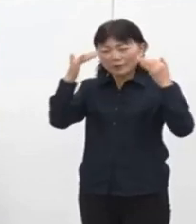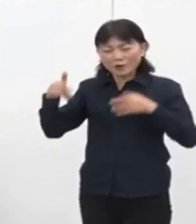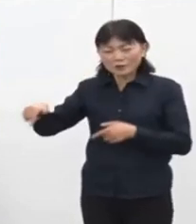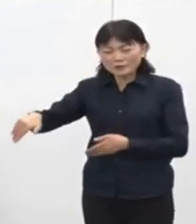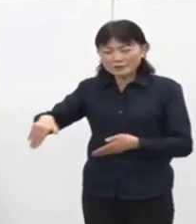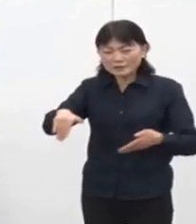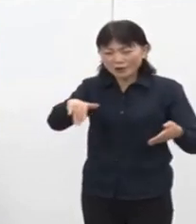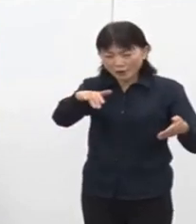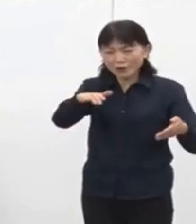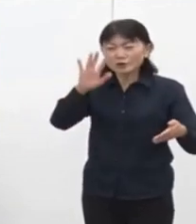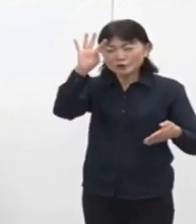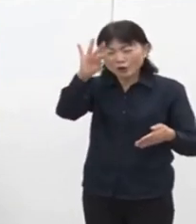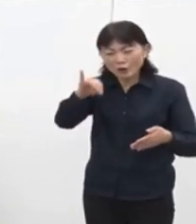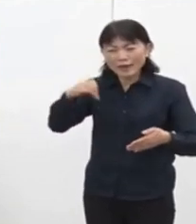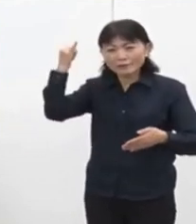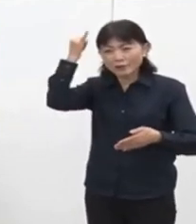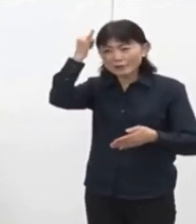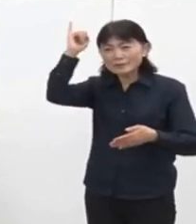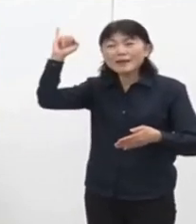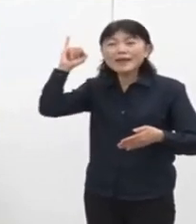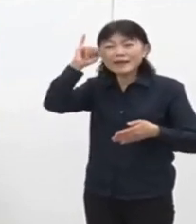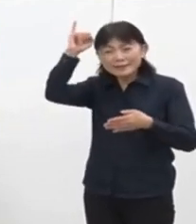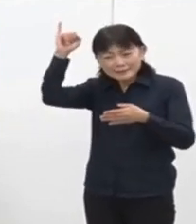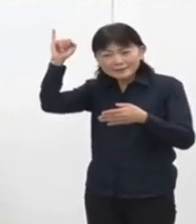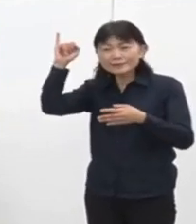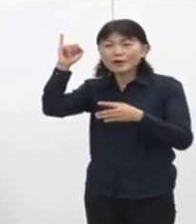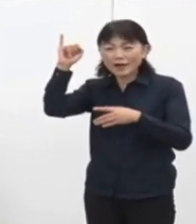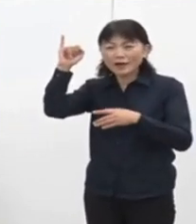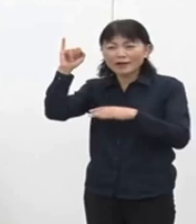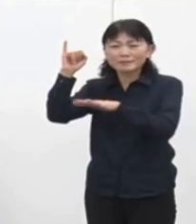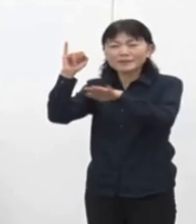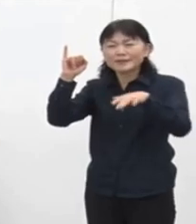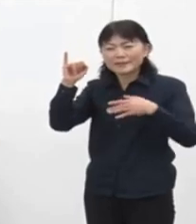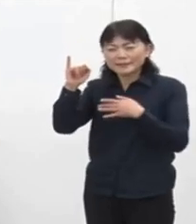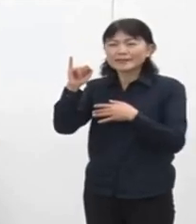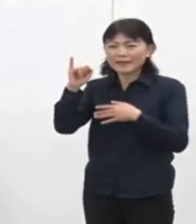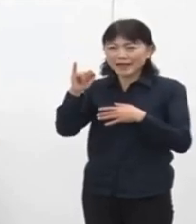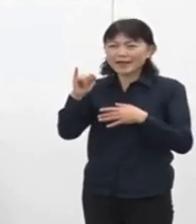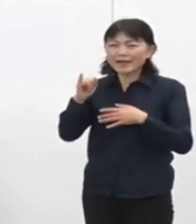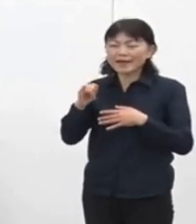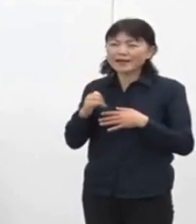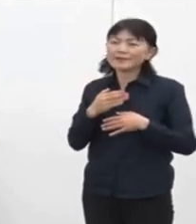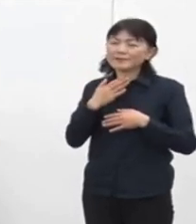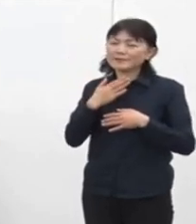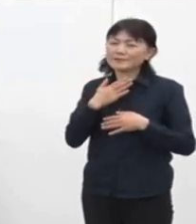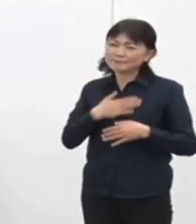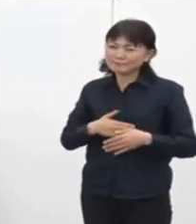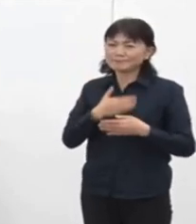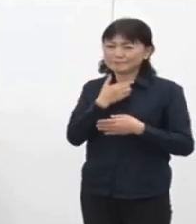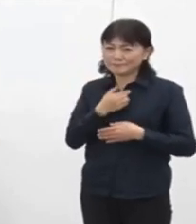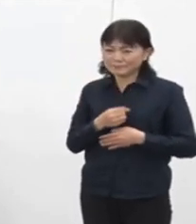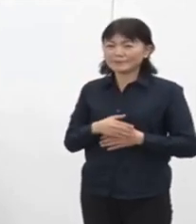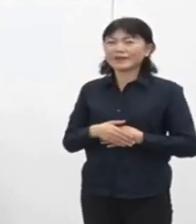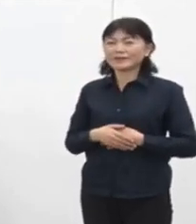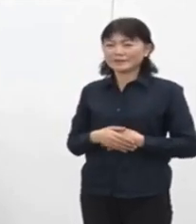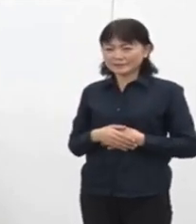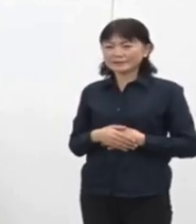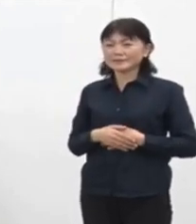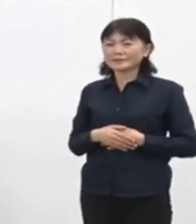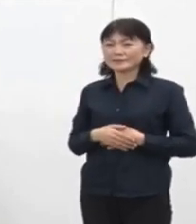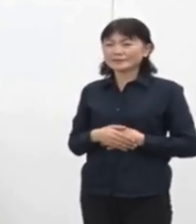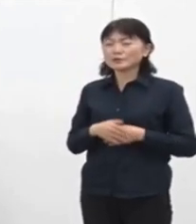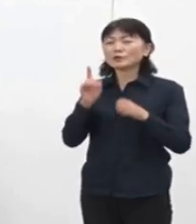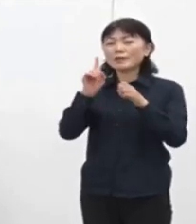のを多くの市民の方や多くの関係者の方にぜひイメージしていただきたい、そのため の位置づけのイベントとなります